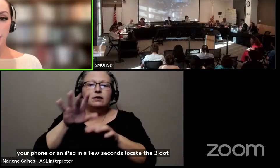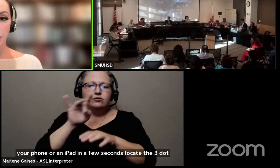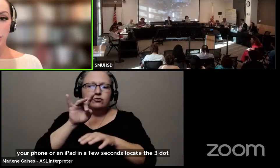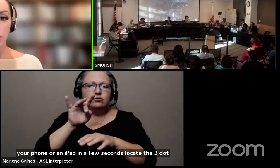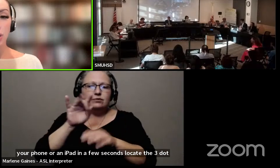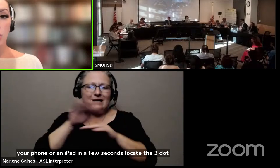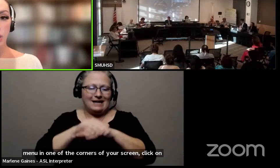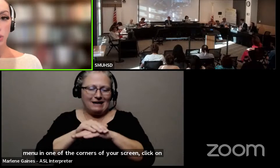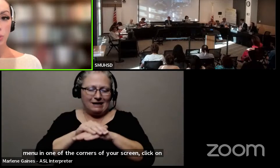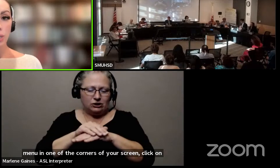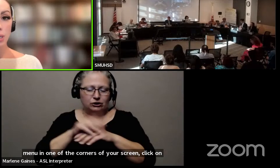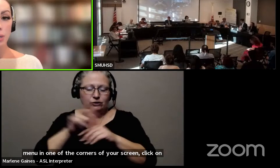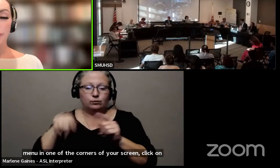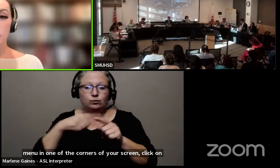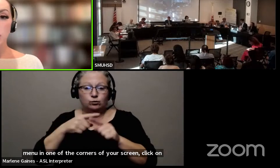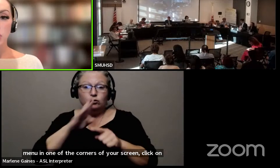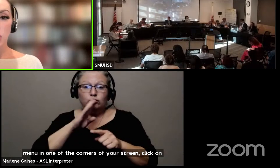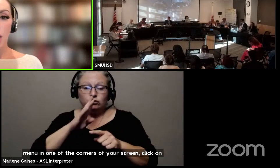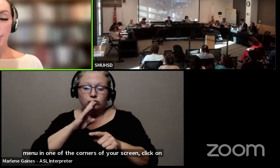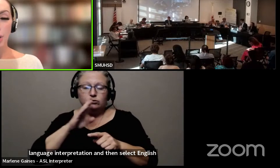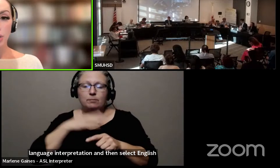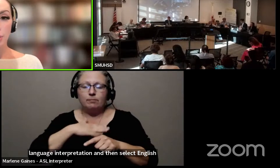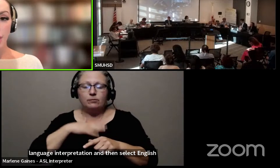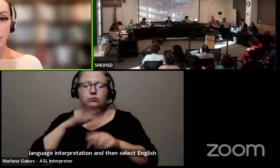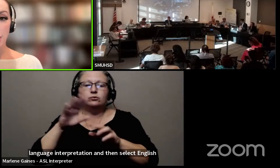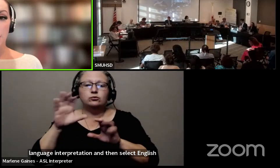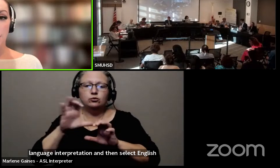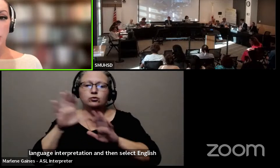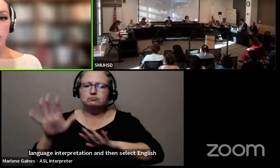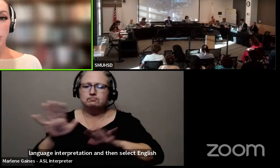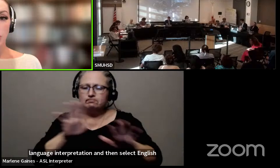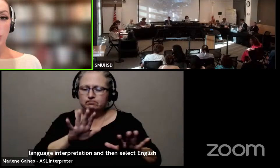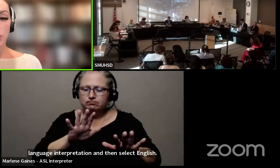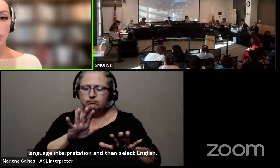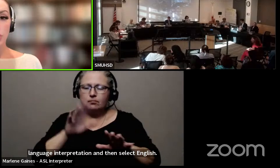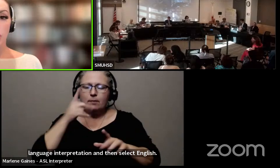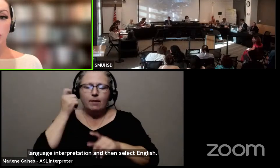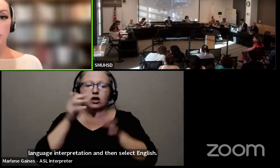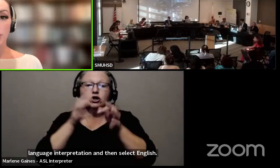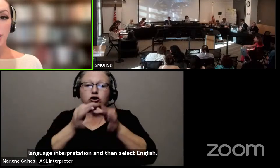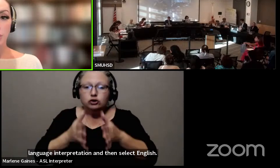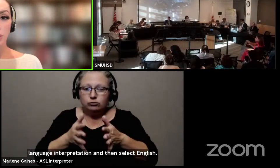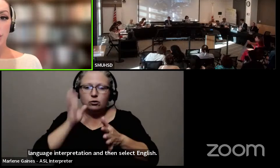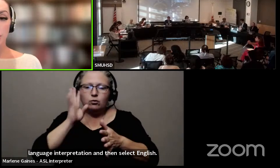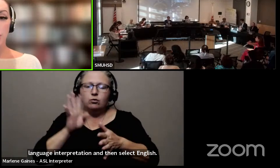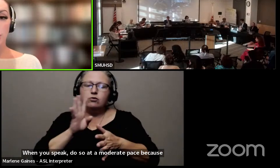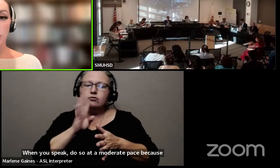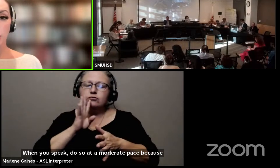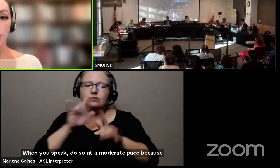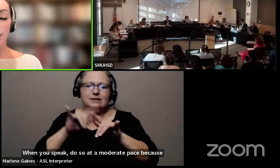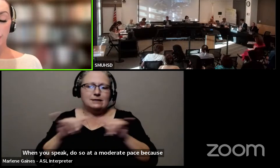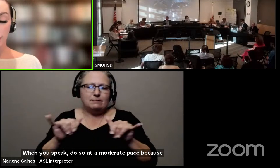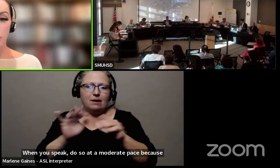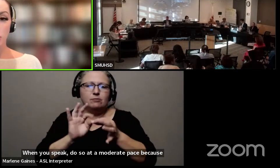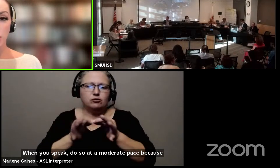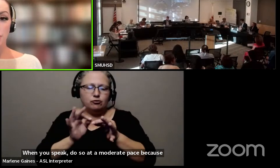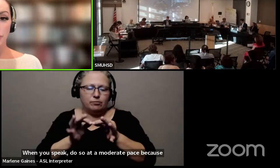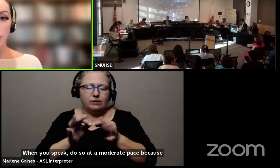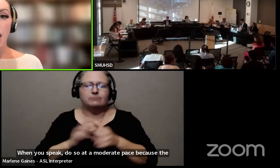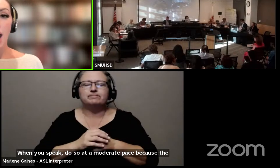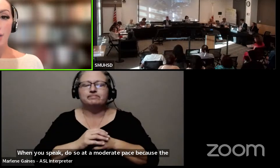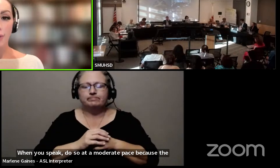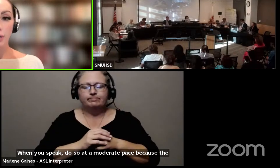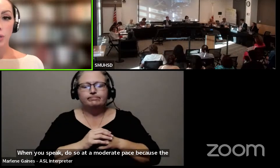select English. When you speak, do so at a moderate pace because the interpreters are going to be simultaneously interpreting everything you